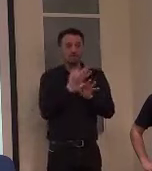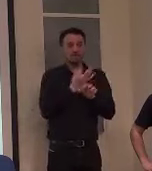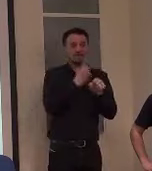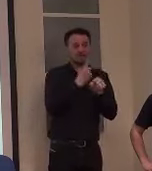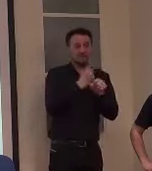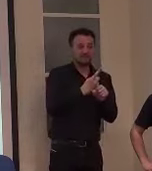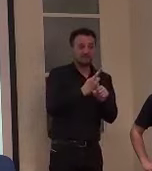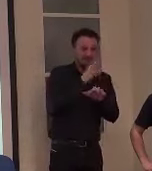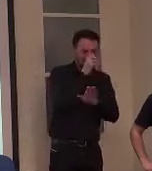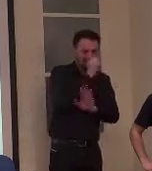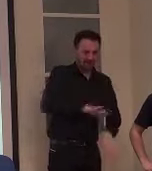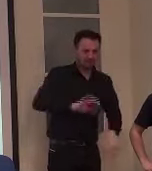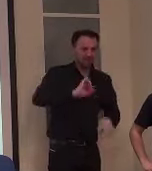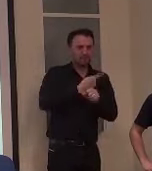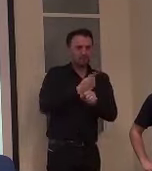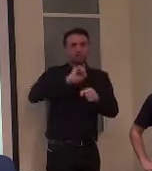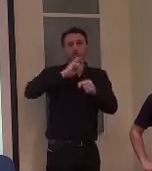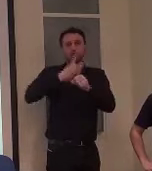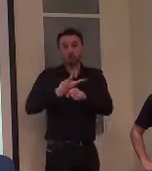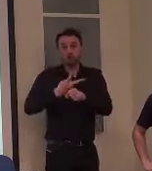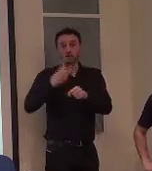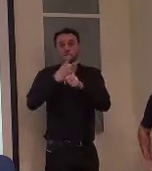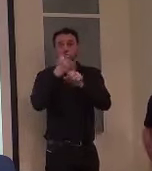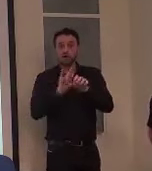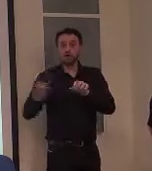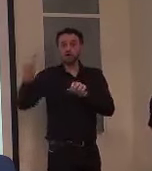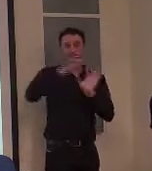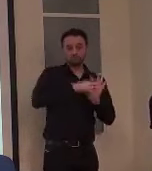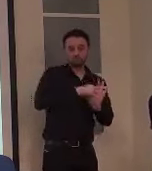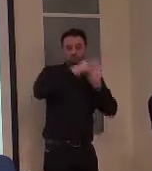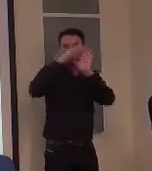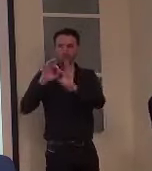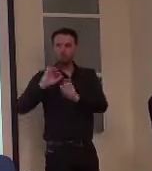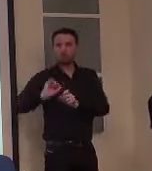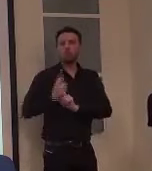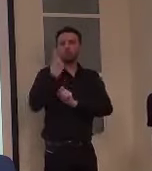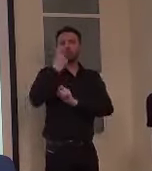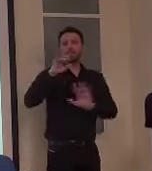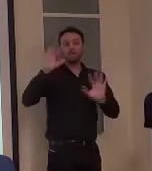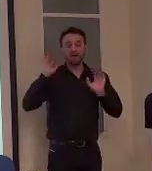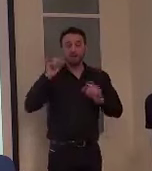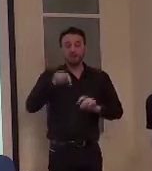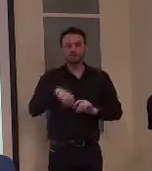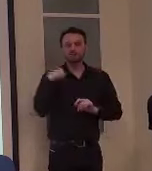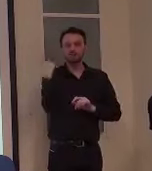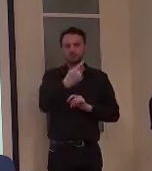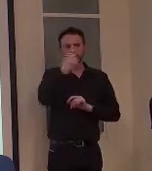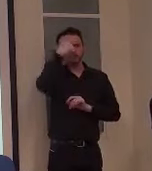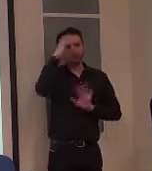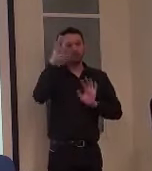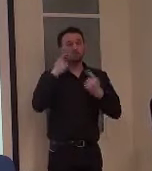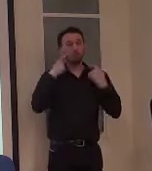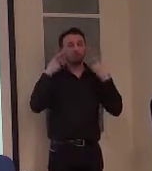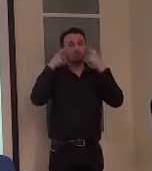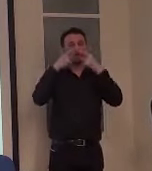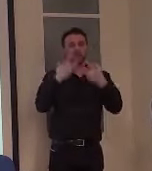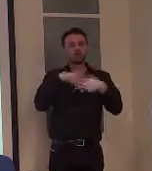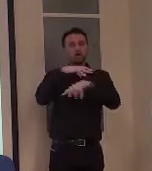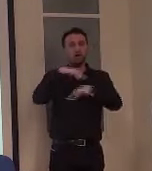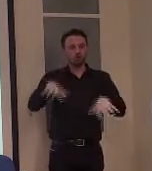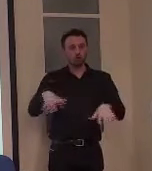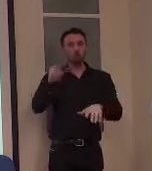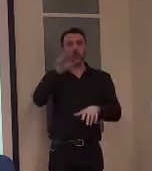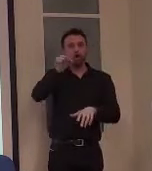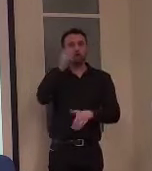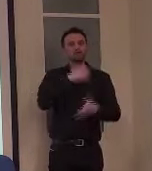nivel primaria los primarios dario del secundario la universidad por primera vez digamos que estamos pensando y proyectando a los estudiantes con